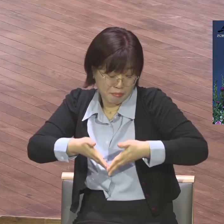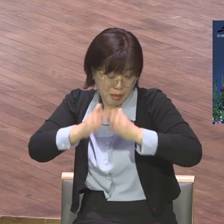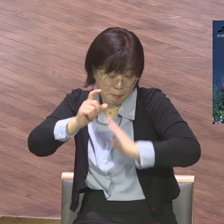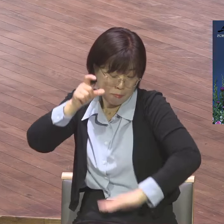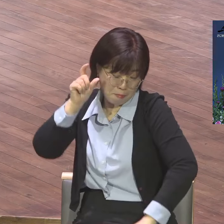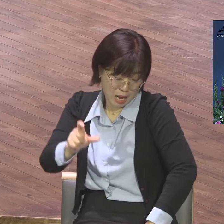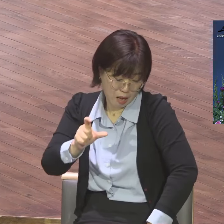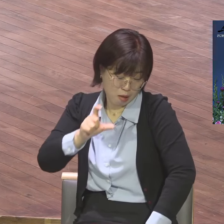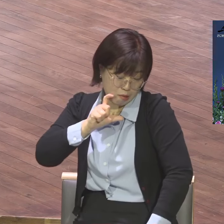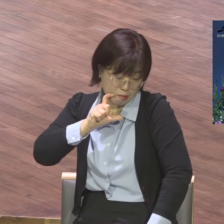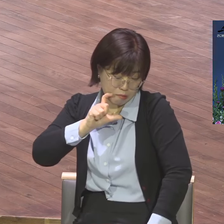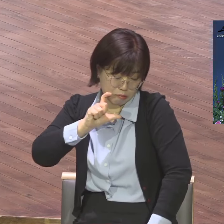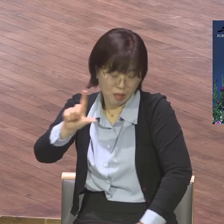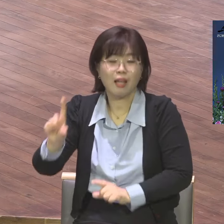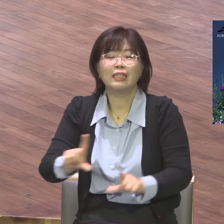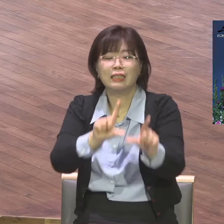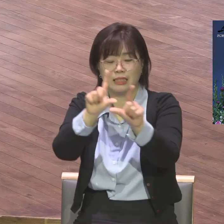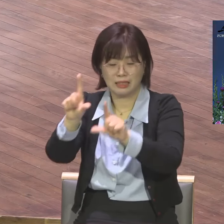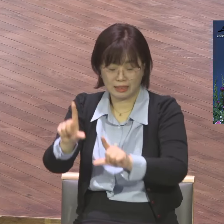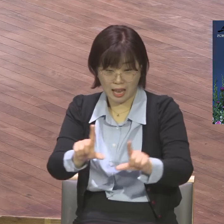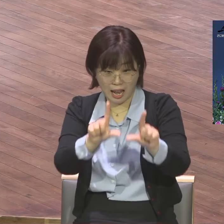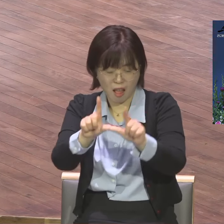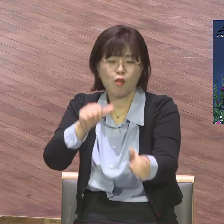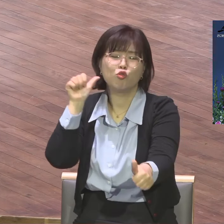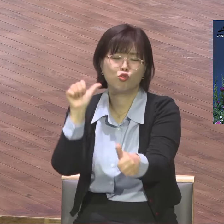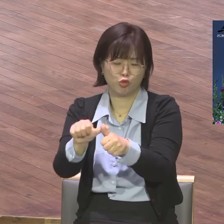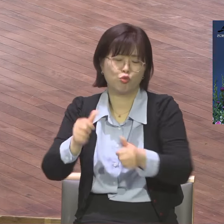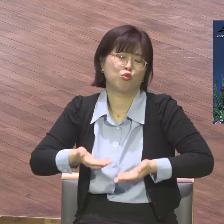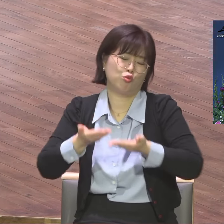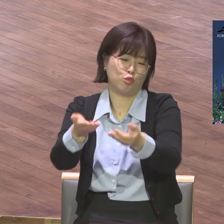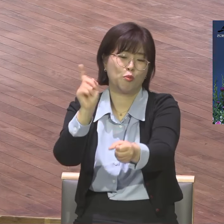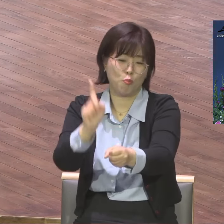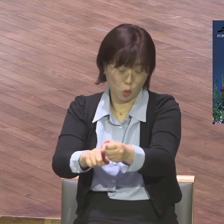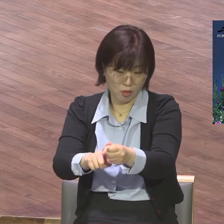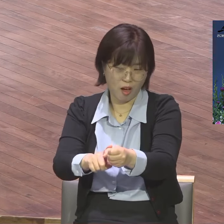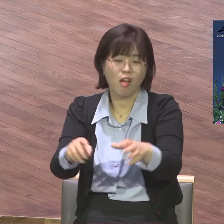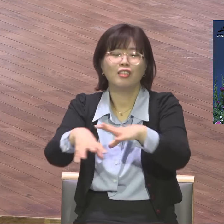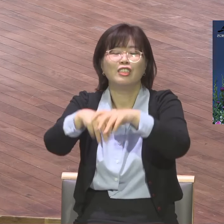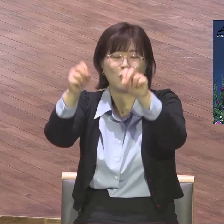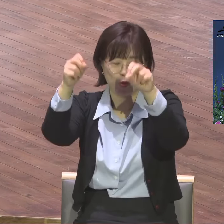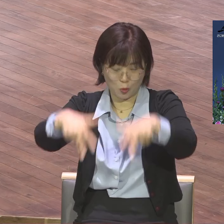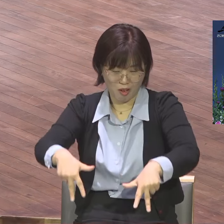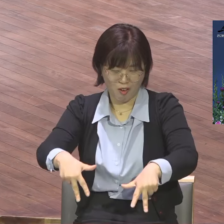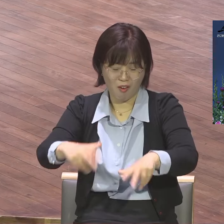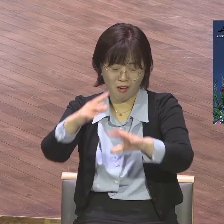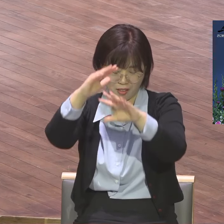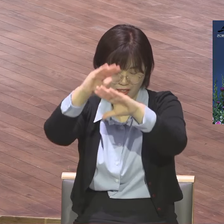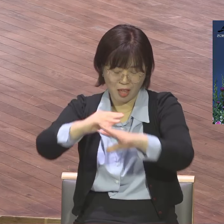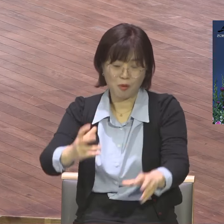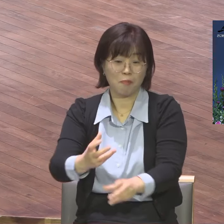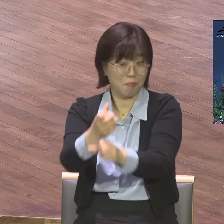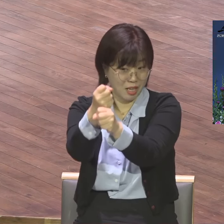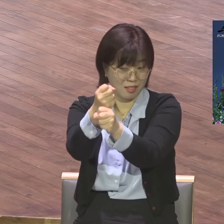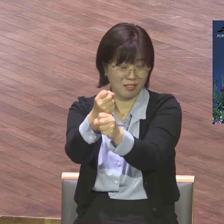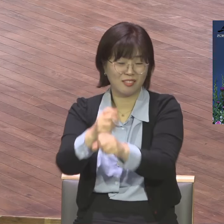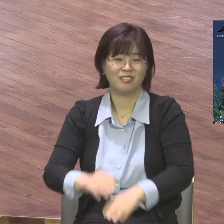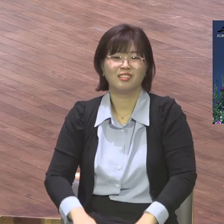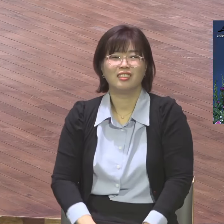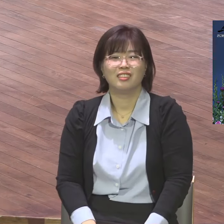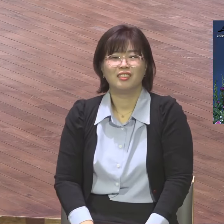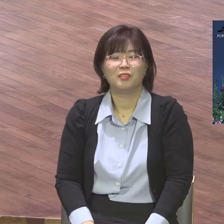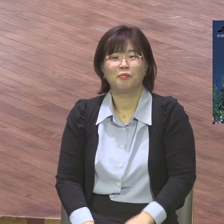그렇게 살아라. 그런 말씀이에요. 전도서의 말씀을 통해 우리는 영적인 본질을 붙잡는